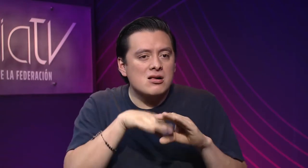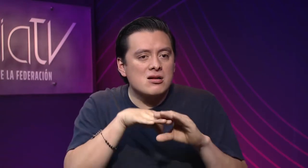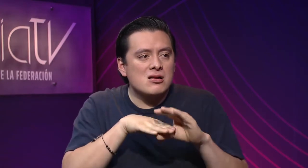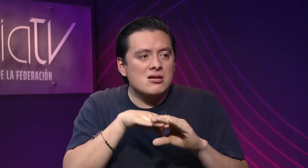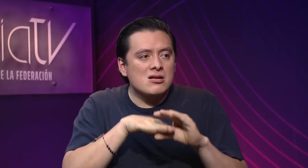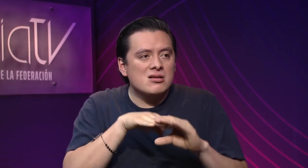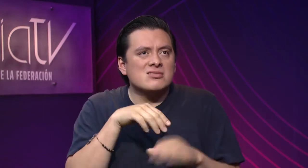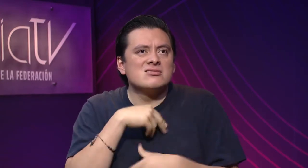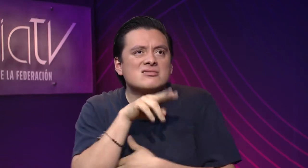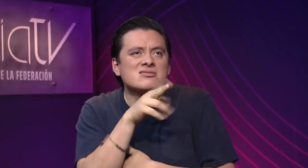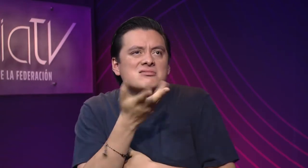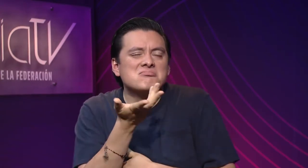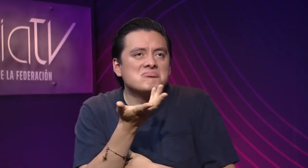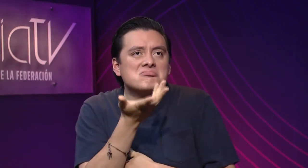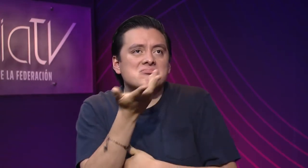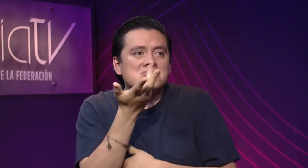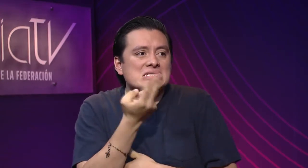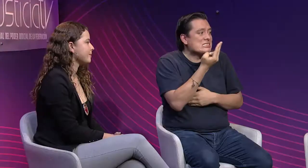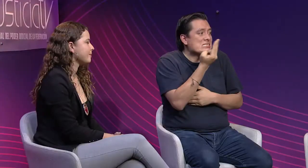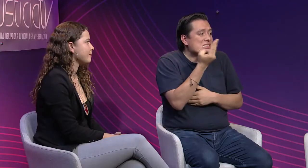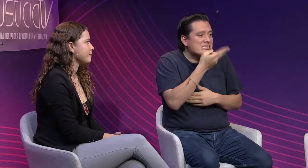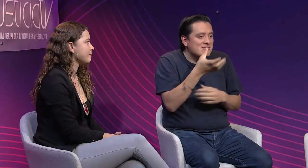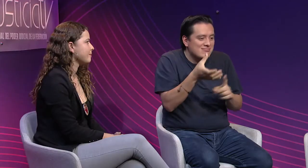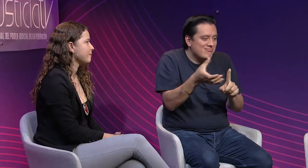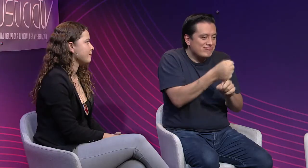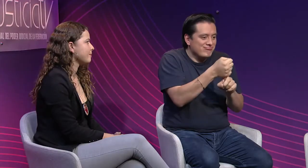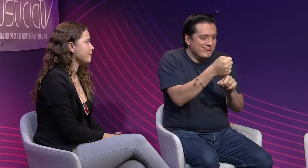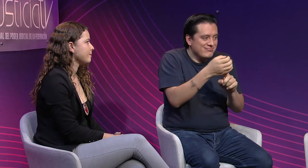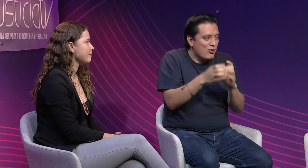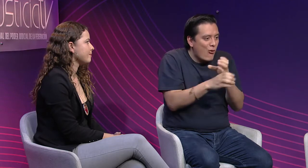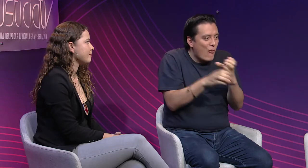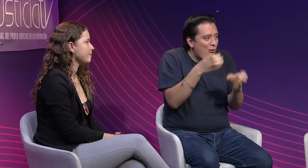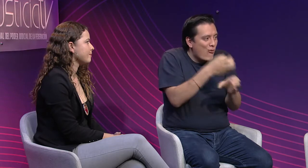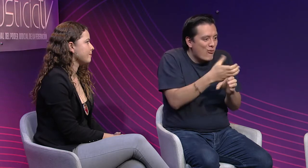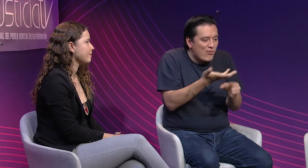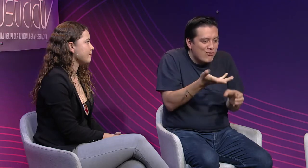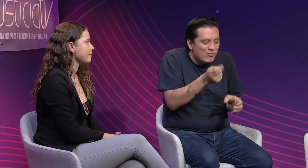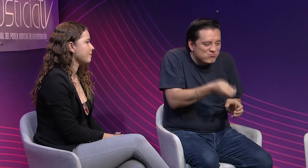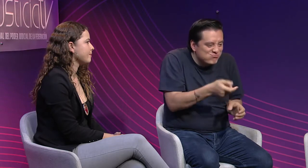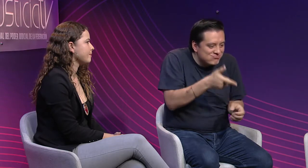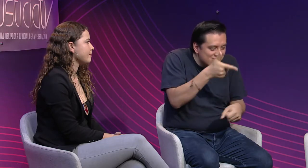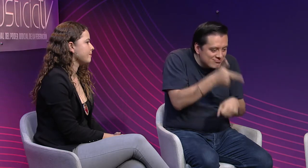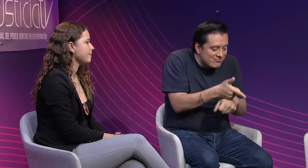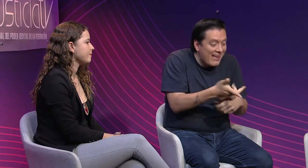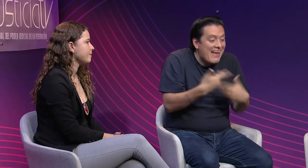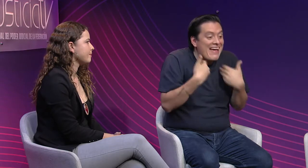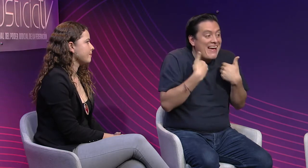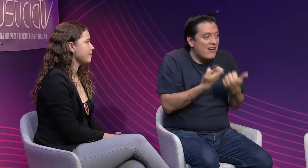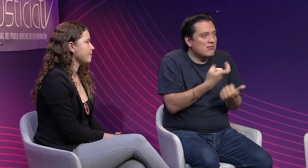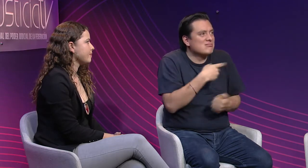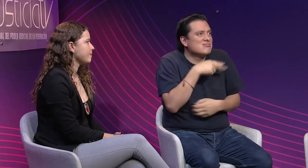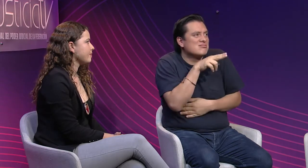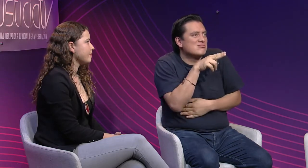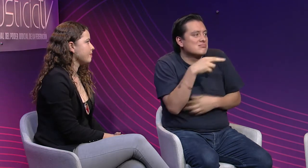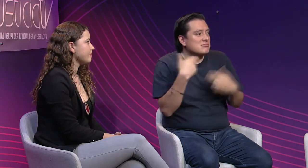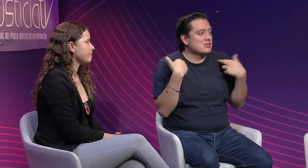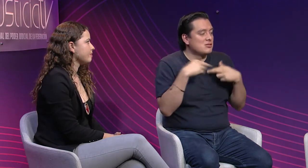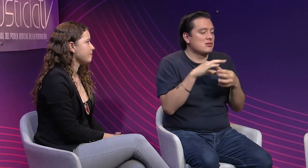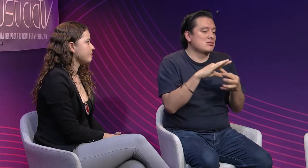Y, por ejemplo, algo que me queda a mí muy claro aprender las cosas es más allá de las explicaciones meramente teóricas,